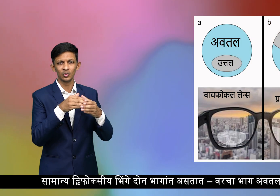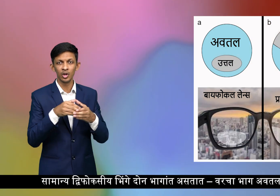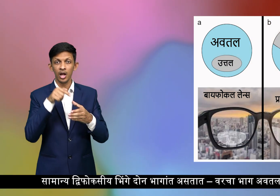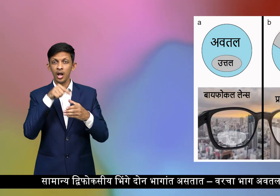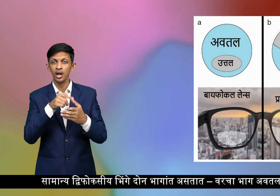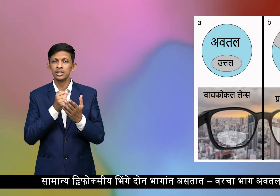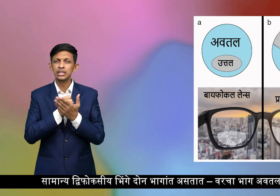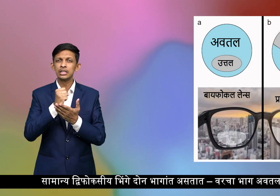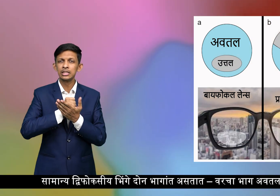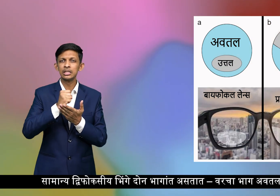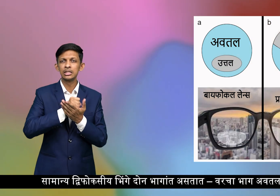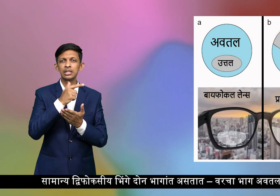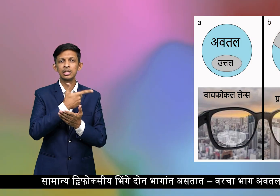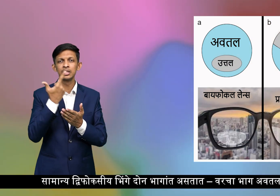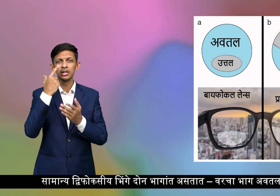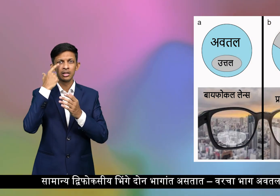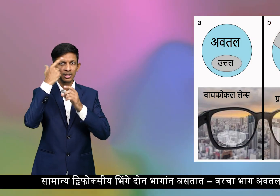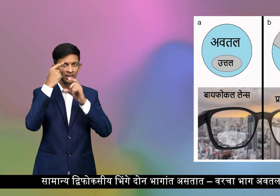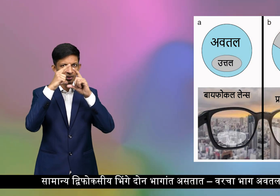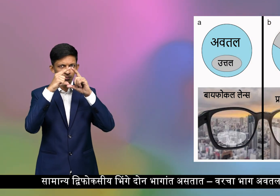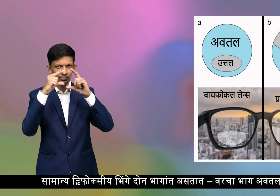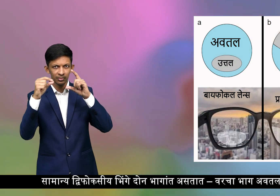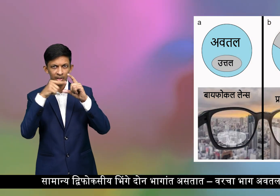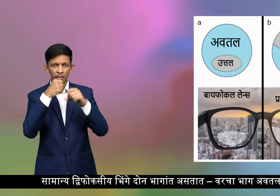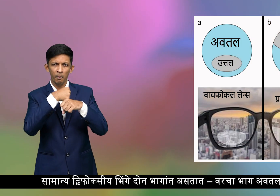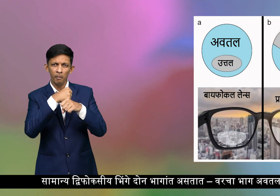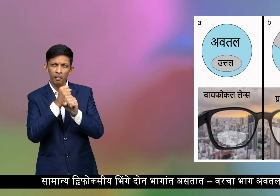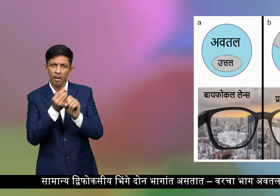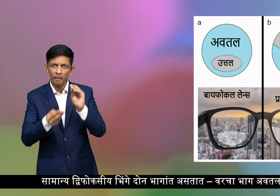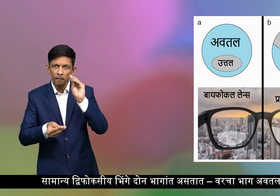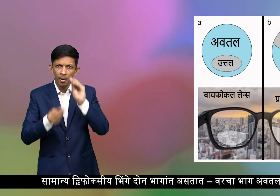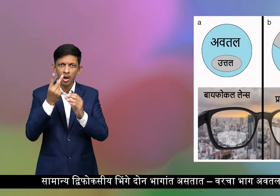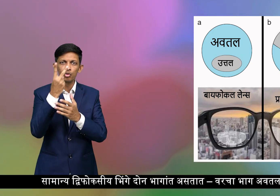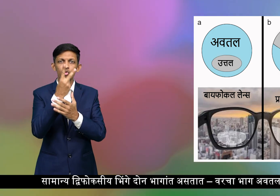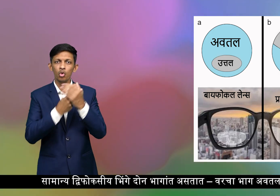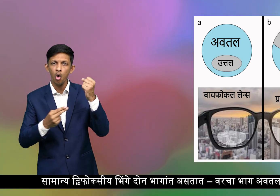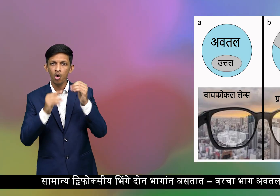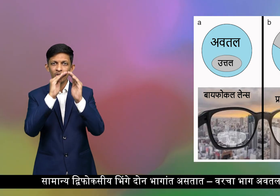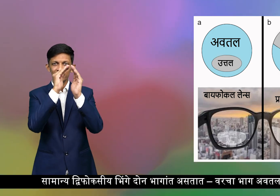सामान्य द्विफोकसीय भिंगे 2 भागात असतात. वरचा भाग अवतल कॉन्केव्ह भिंग